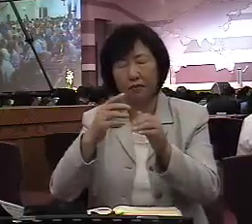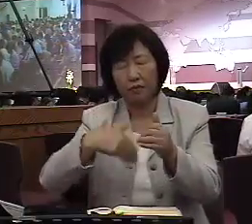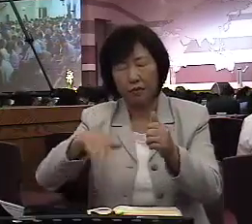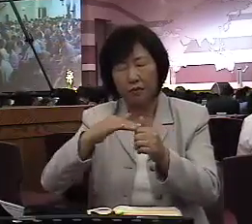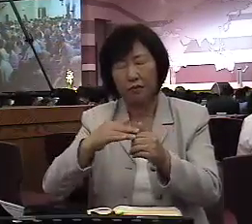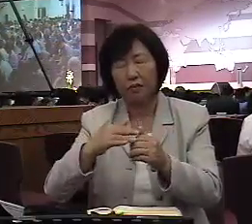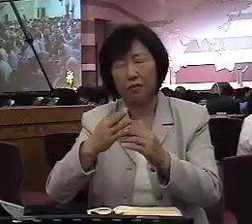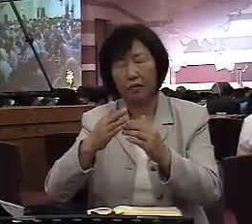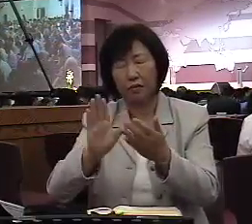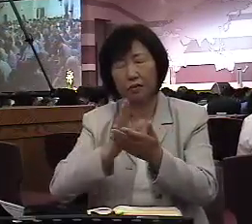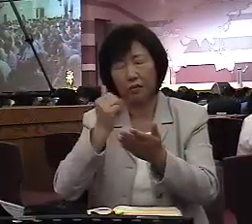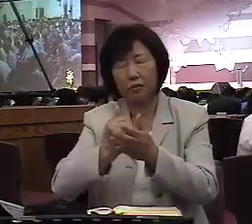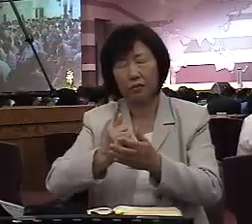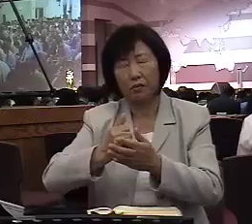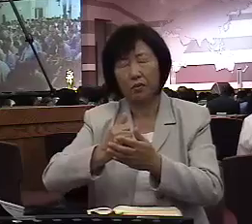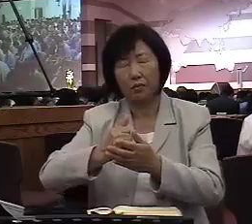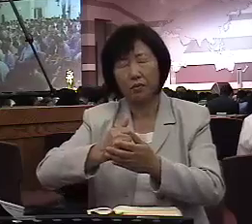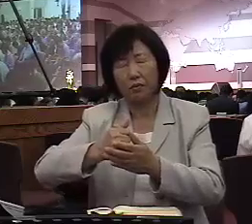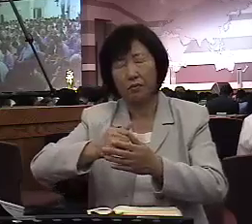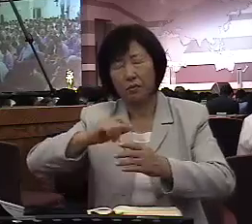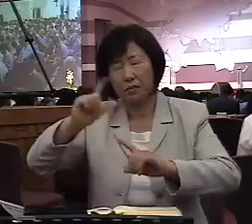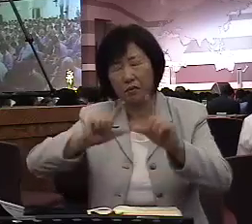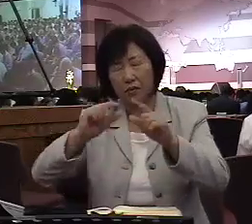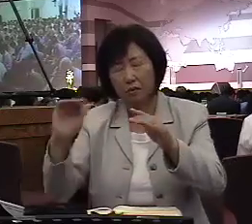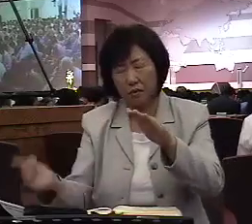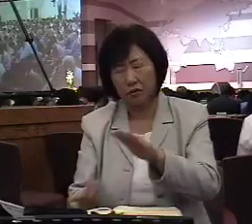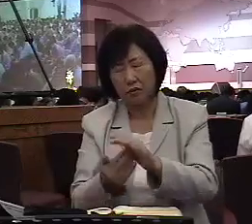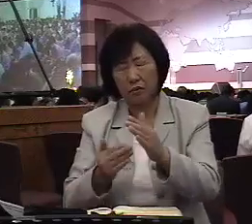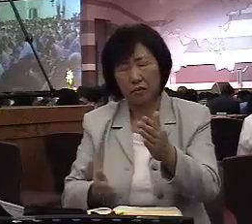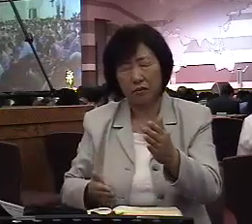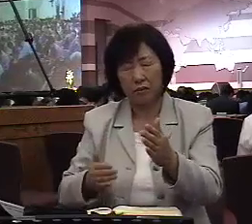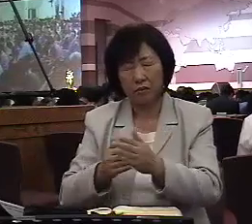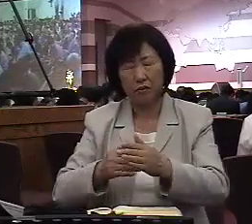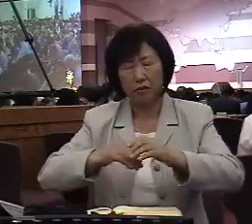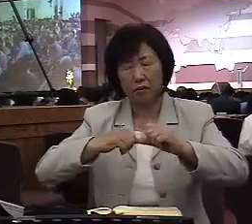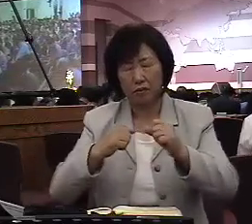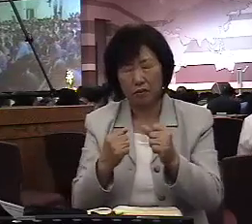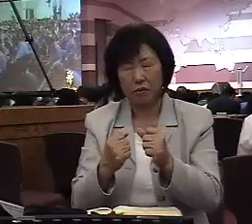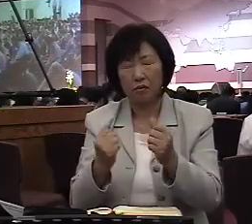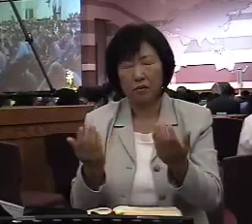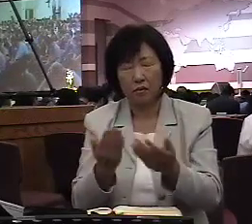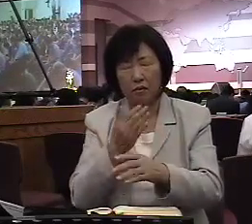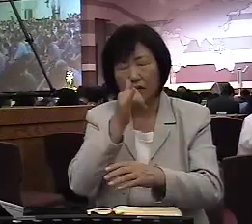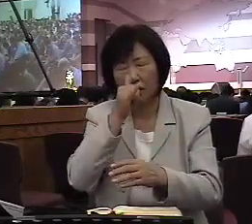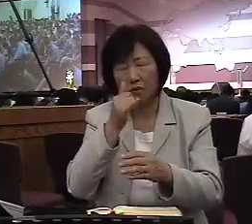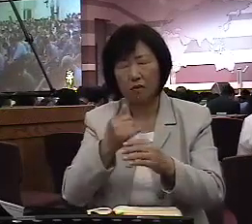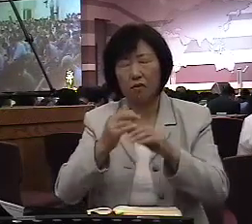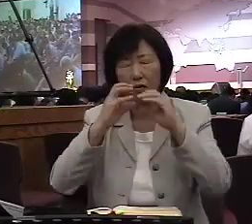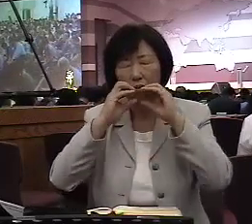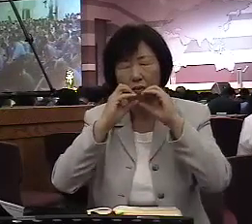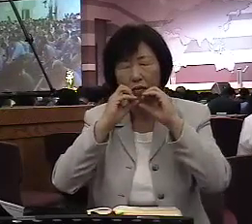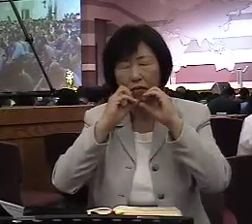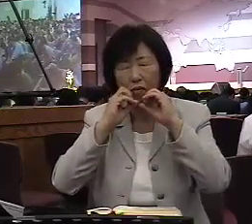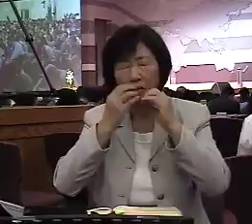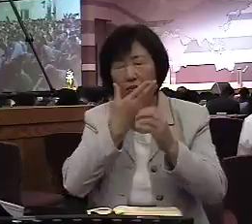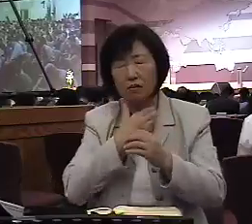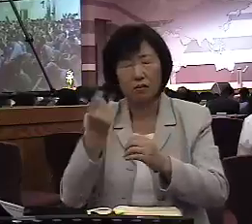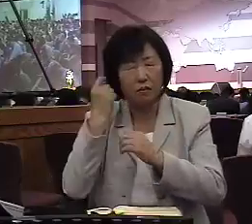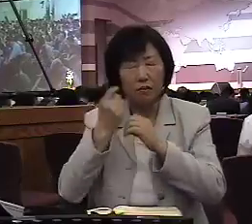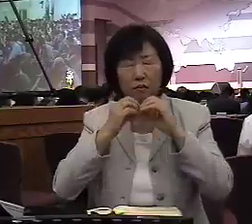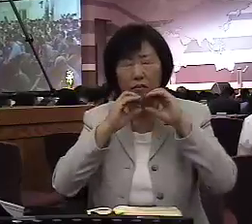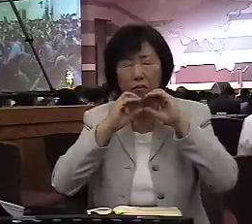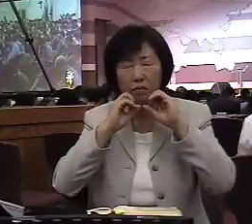통해 그리스도의 형상이 이루어지기까지 감당하고 그때까지 나아가라 말씀하셨사오니